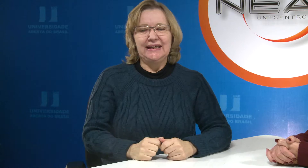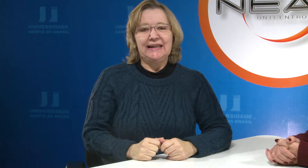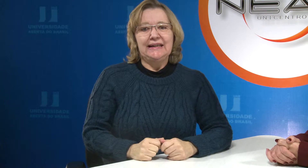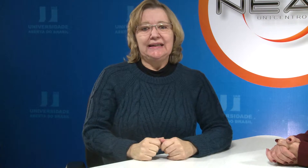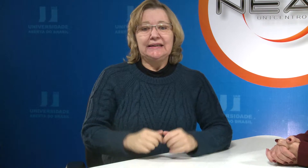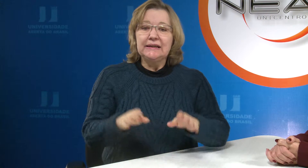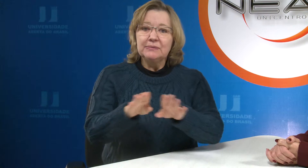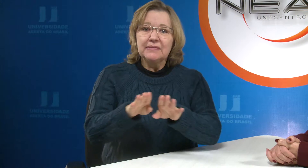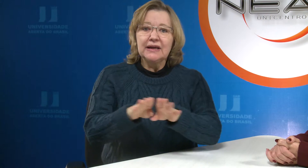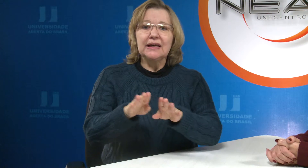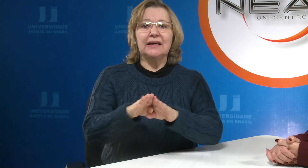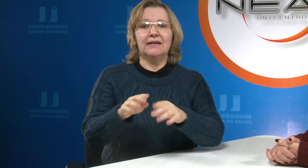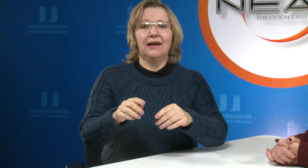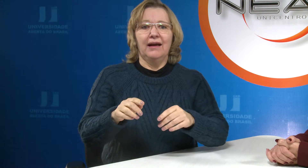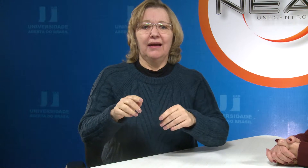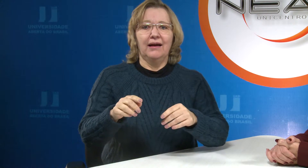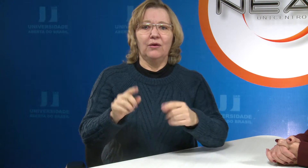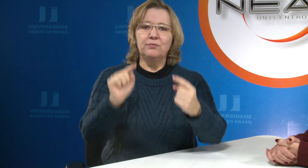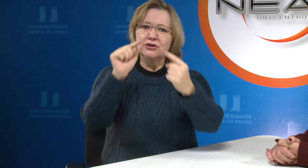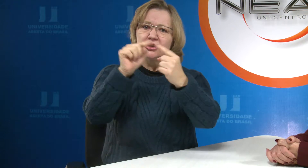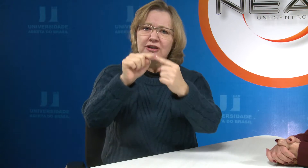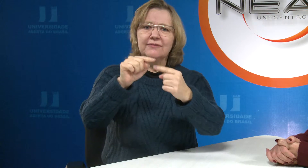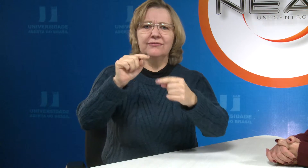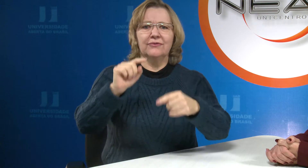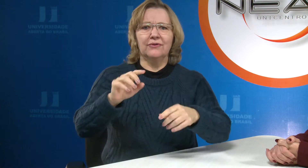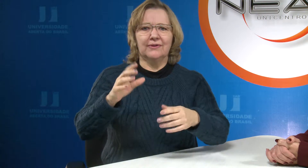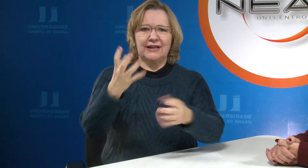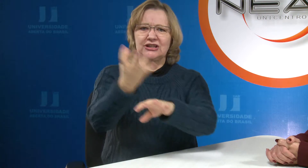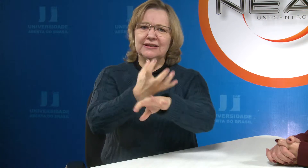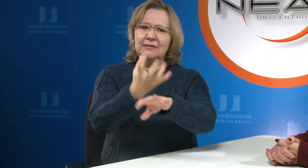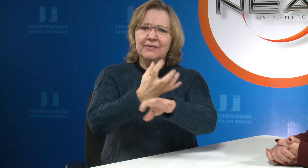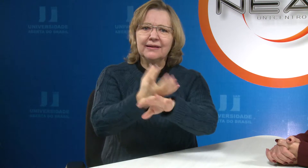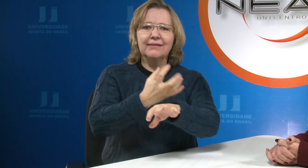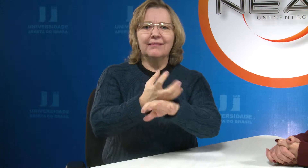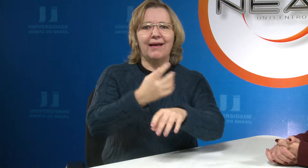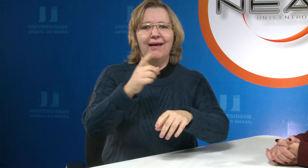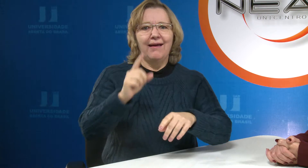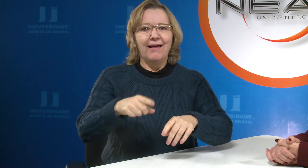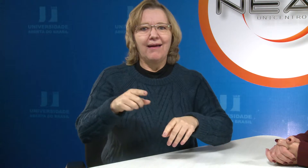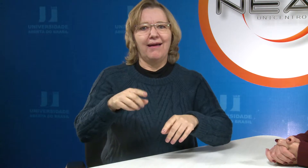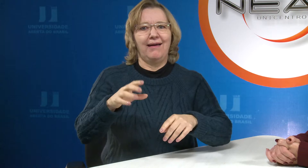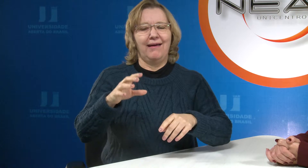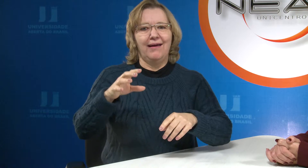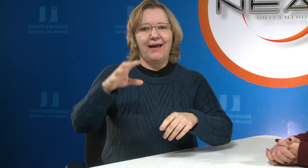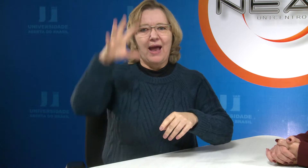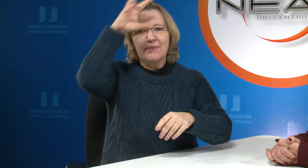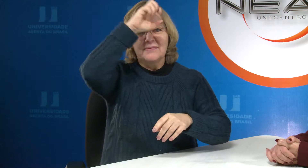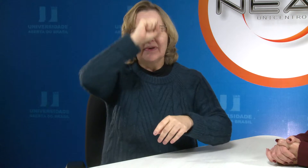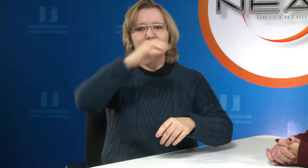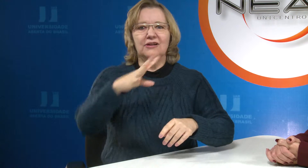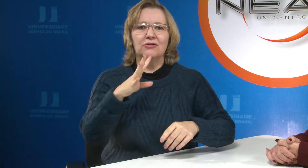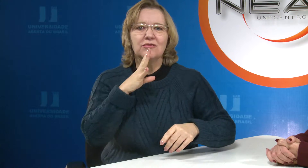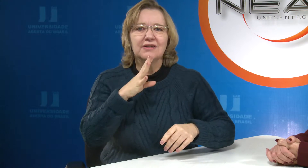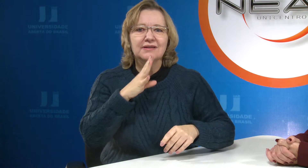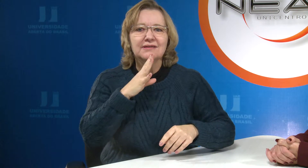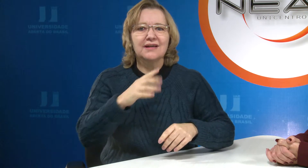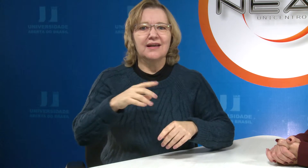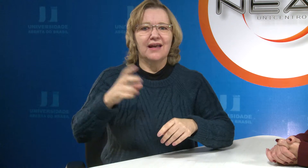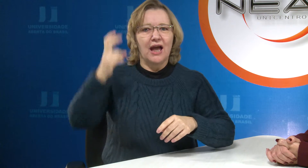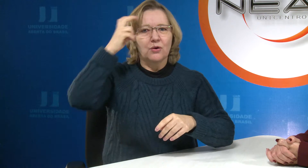os surdos, né? E também o objetivo desta disciplina, o que seria? É nós